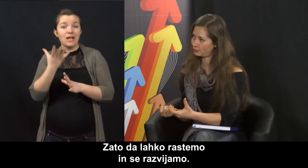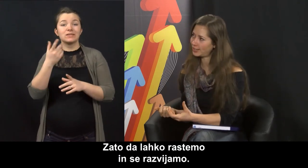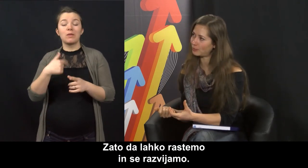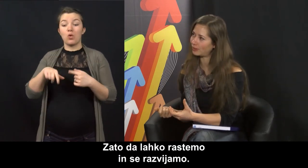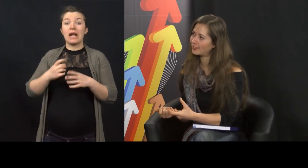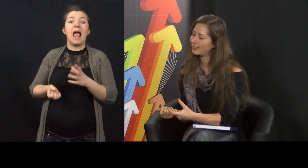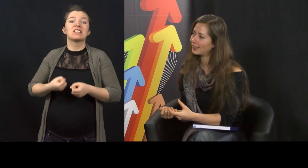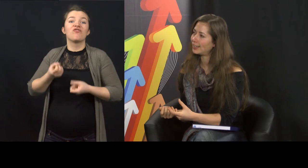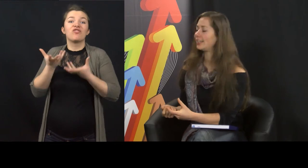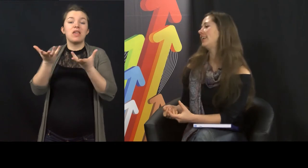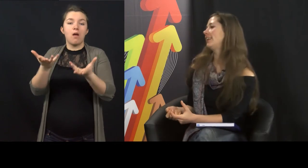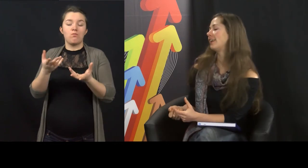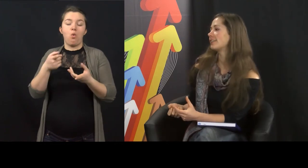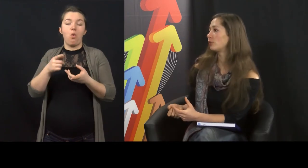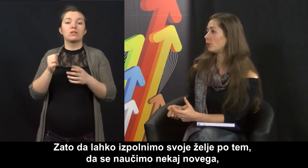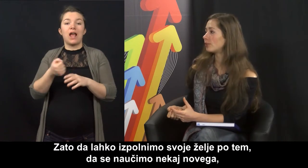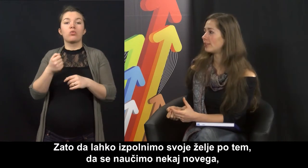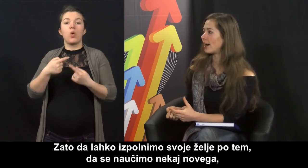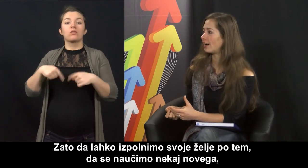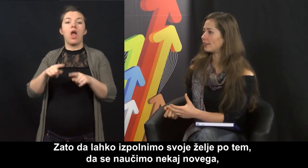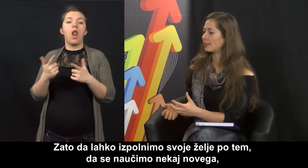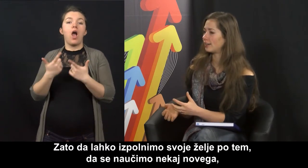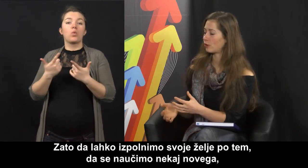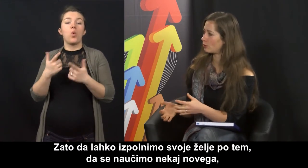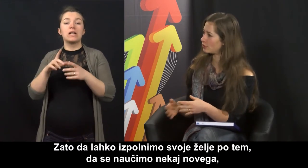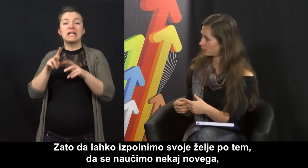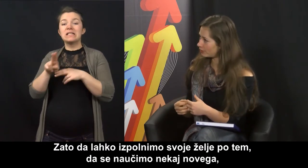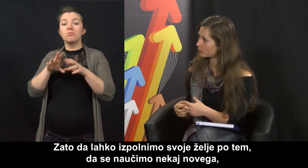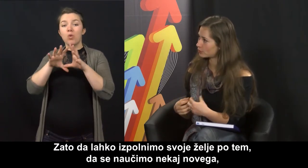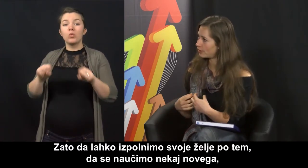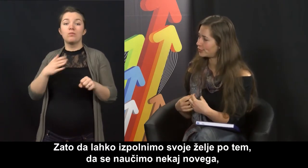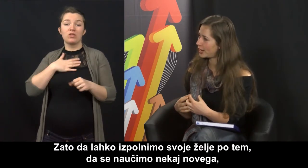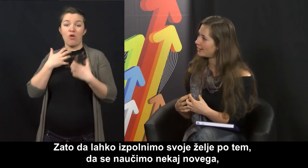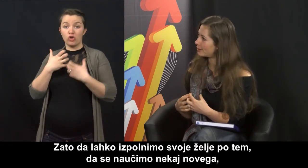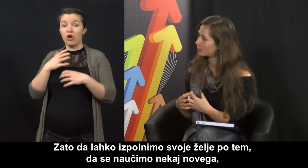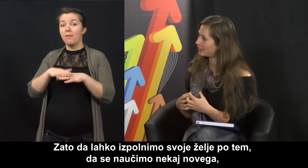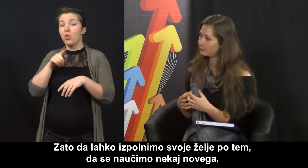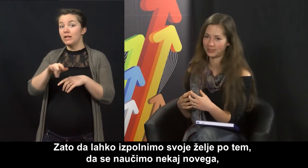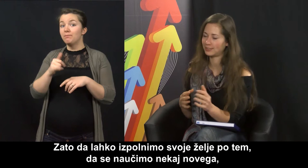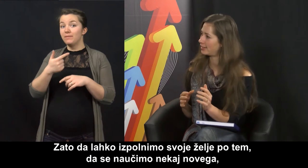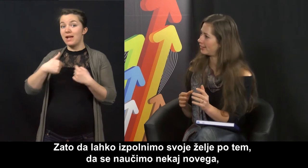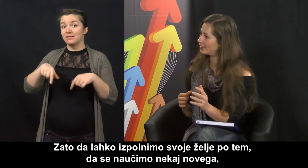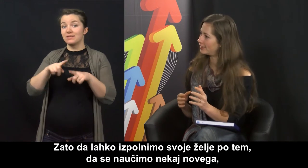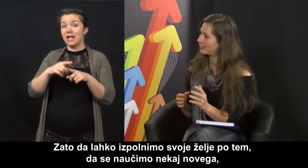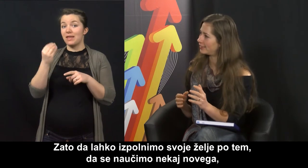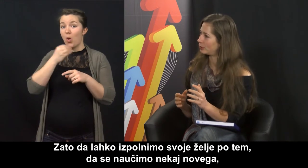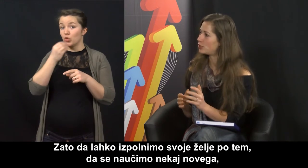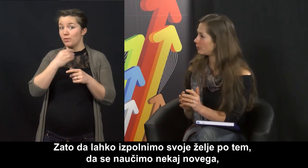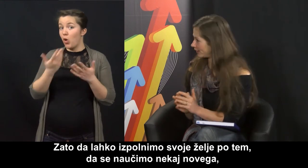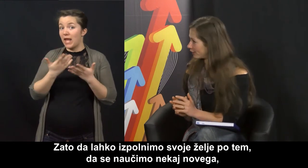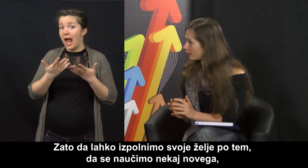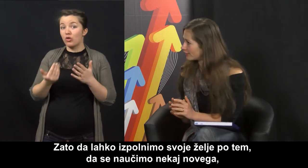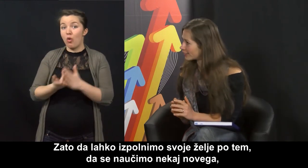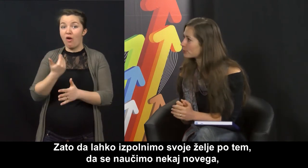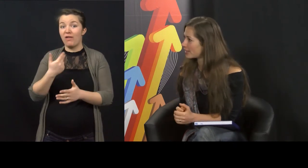se razvijamo in zato, da lahko izpolnimo svoje želje potem, da se